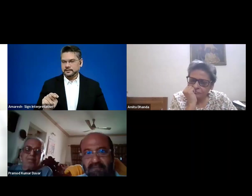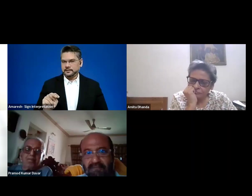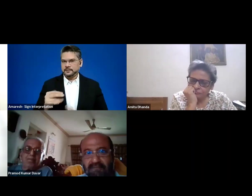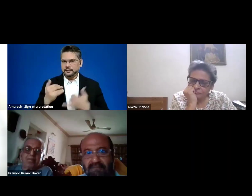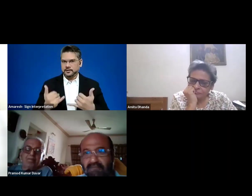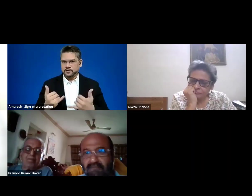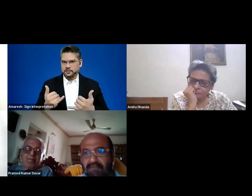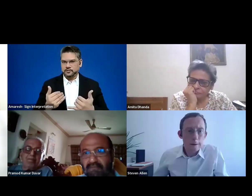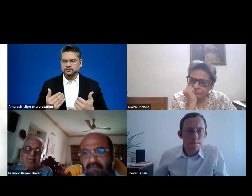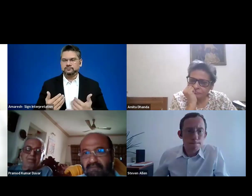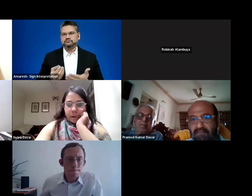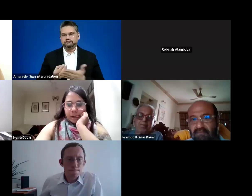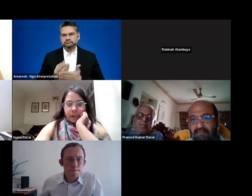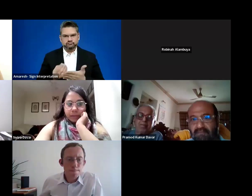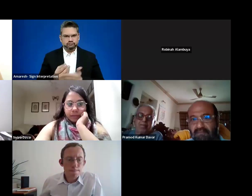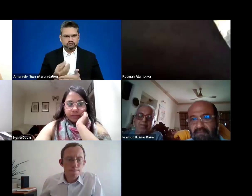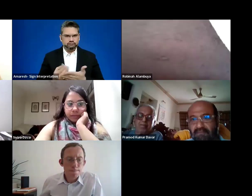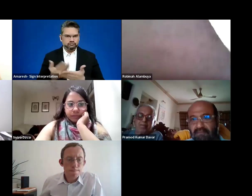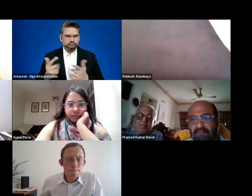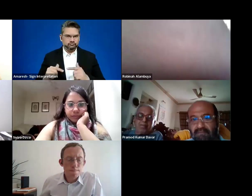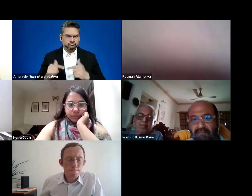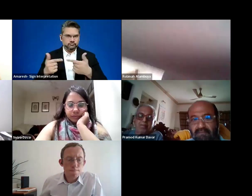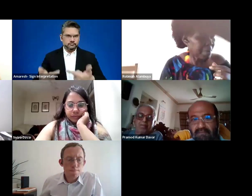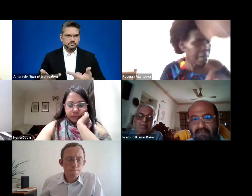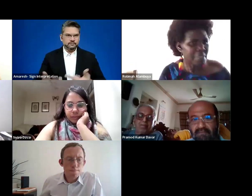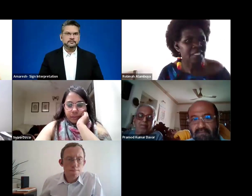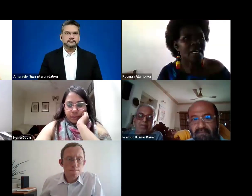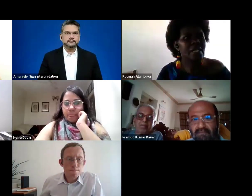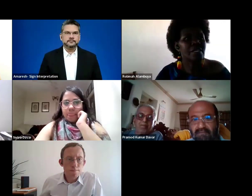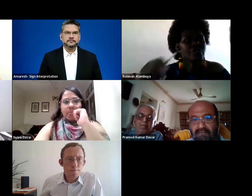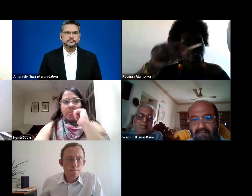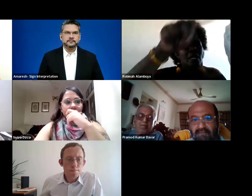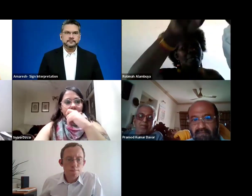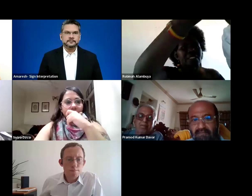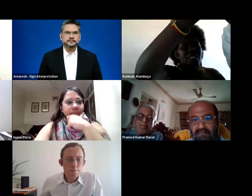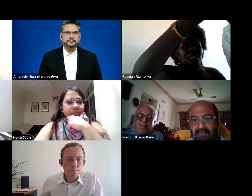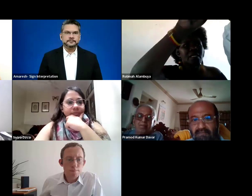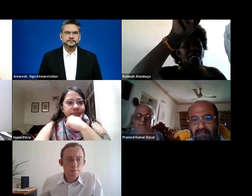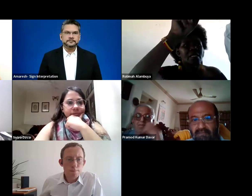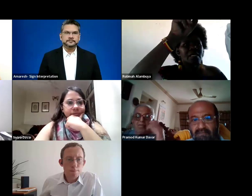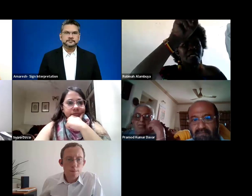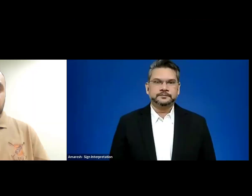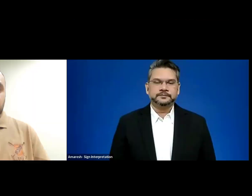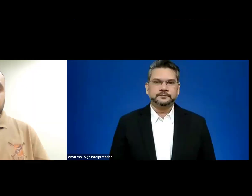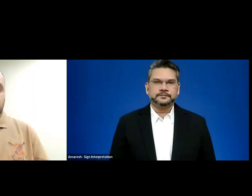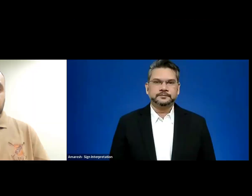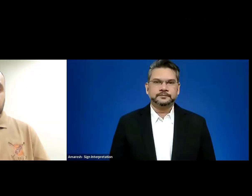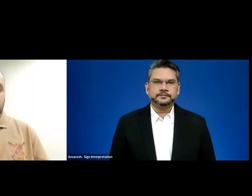哦，我现在把讲台交给Steven。